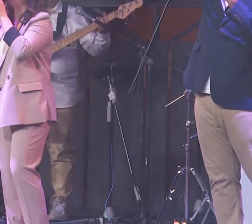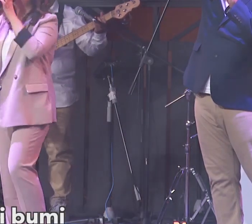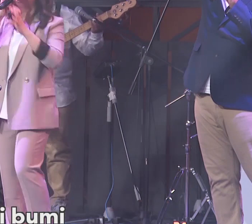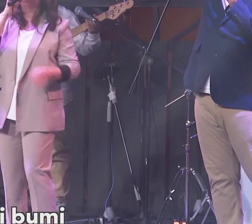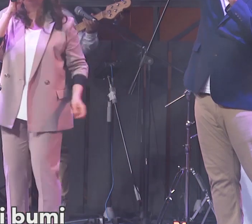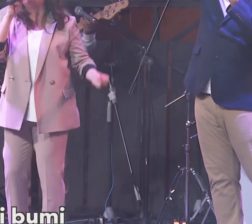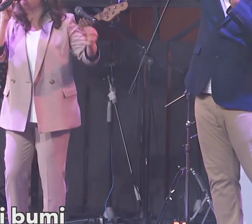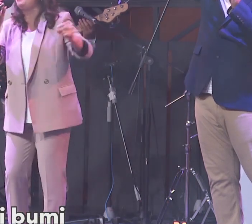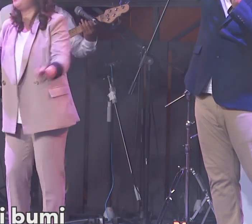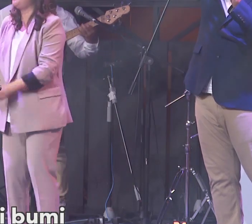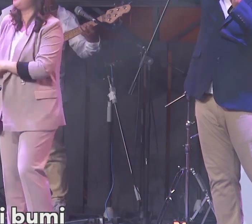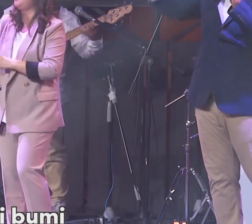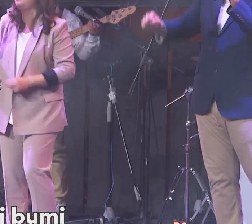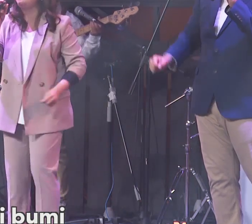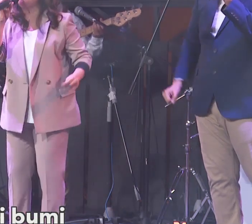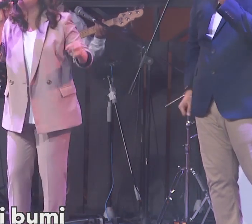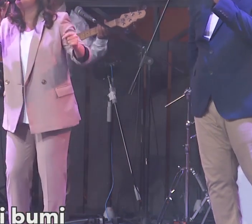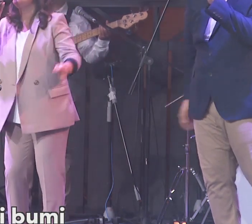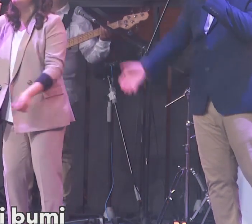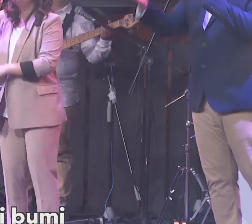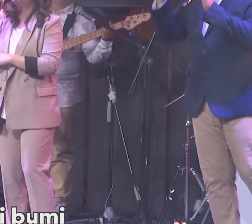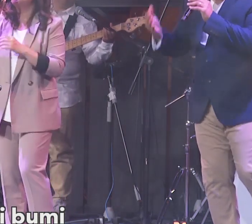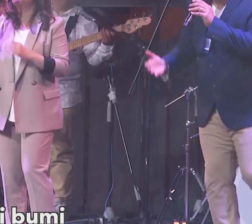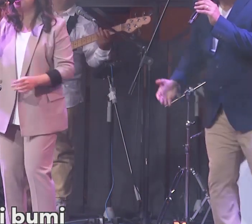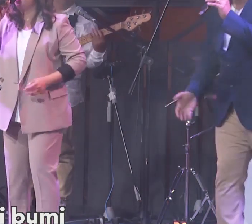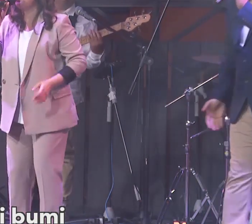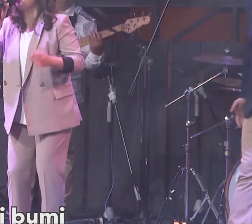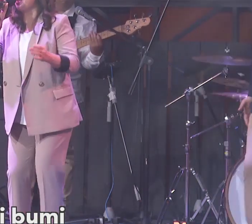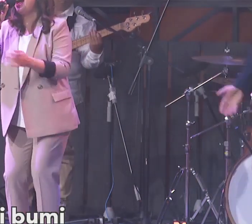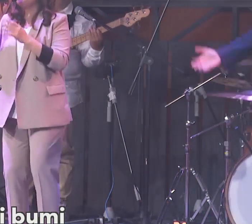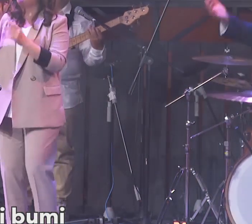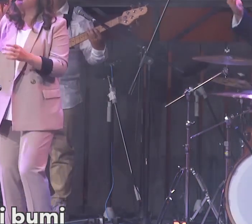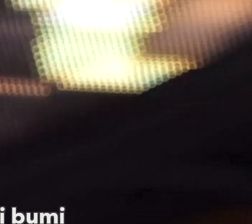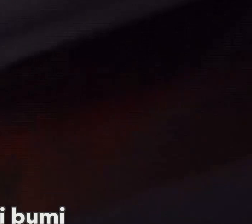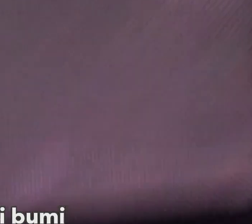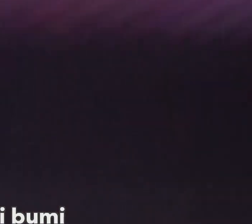Sejauh langit dari bumi, Tuhan. Sejauh